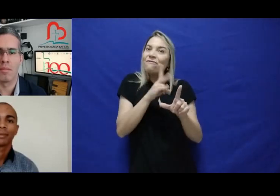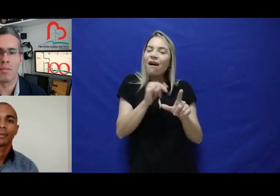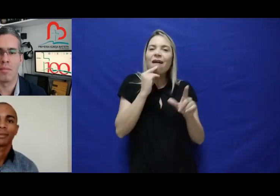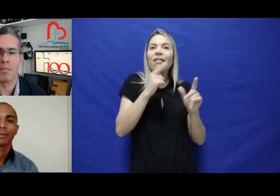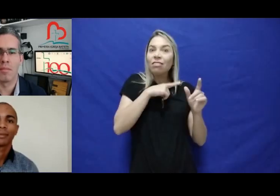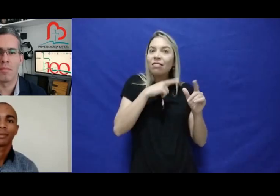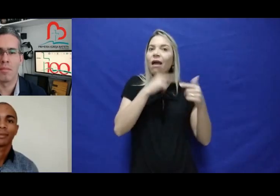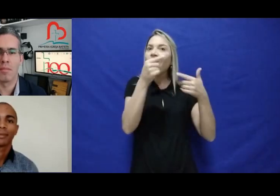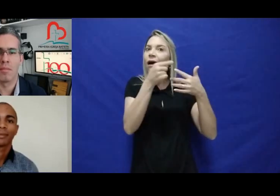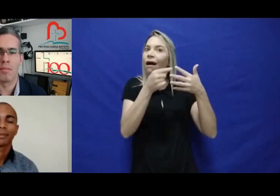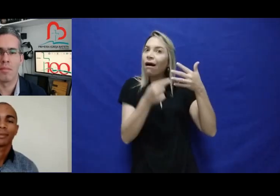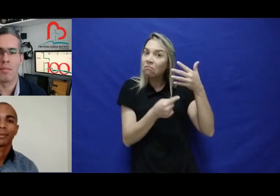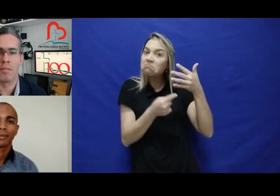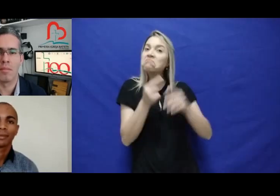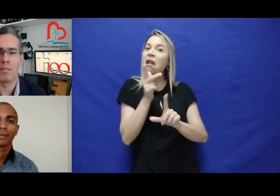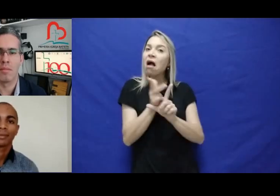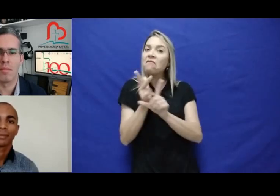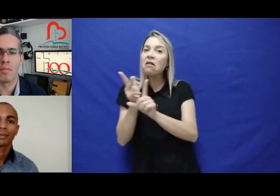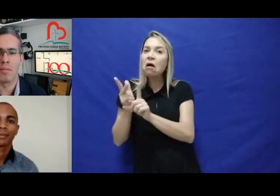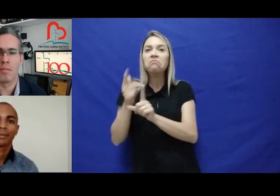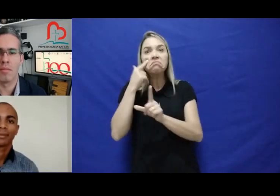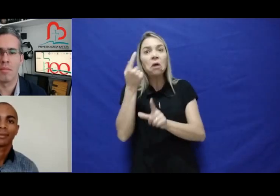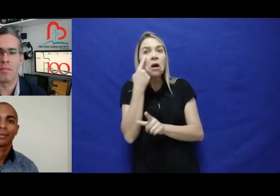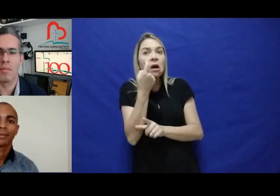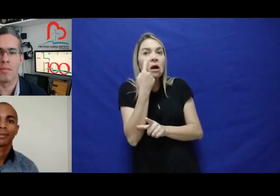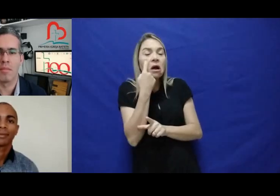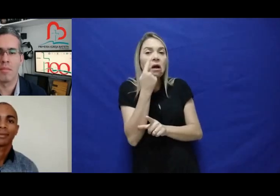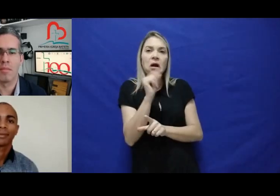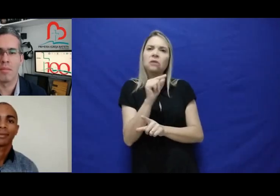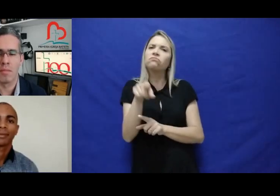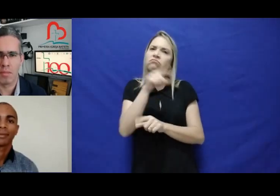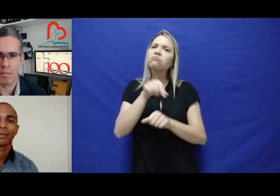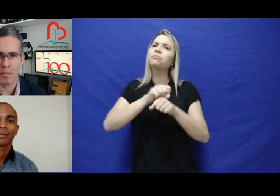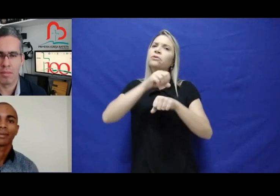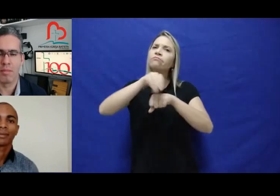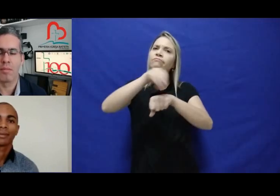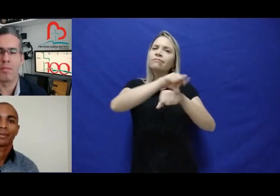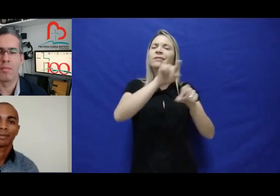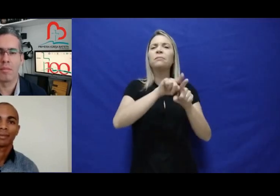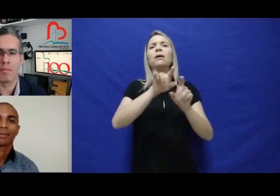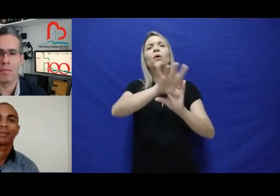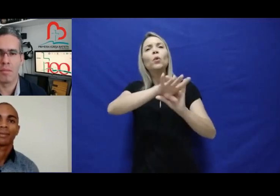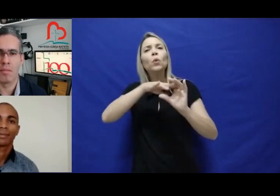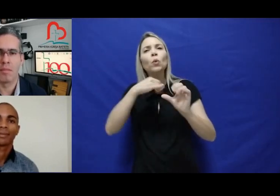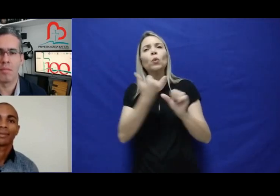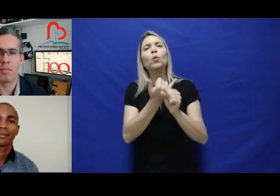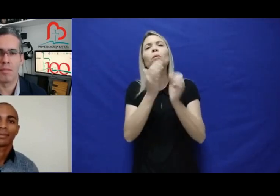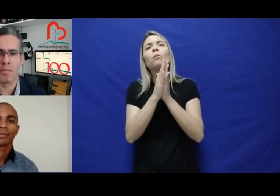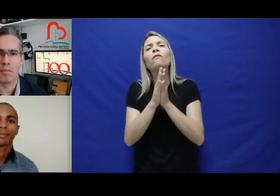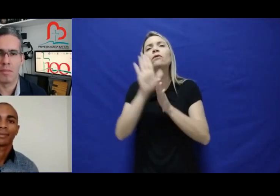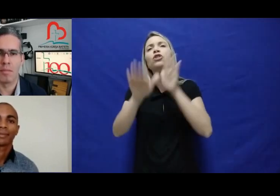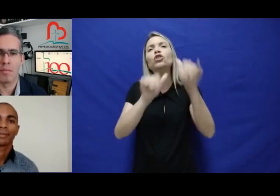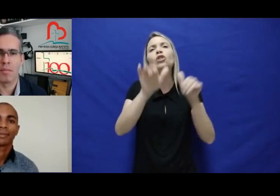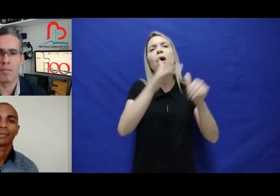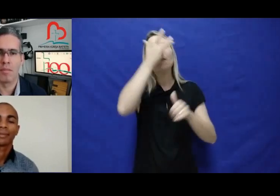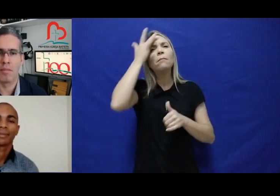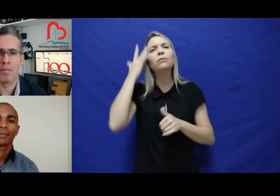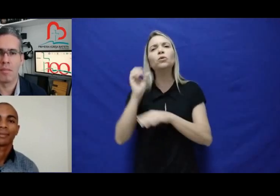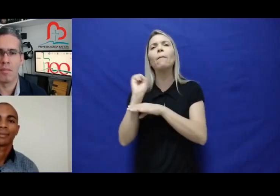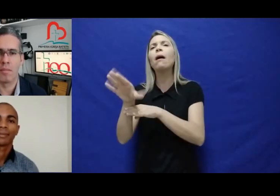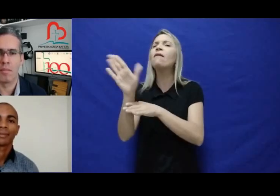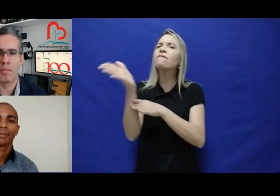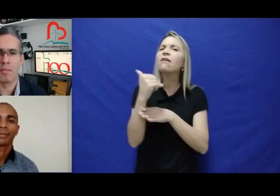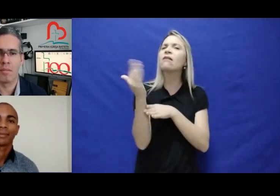trabalho com uma live muito interessante da nossa juventude. Esteja conosco e, claro, divulgue o nosso canal